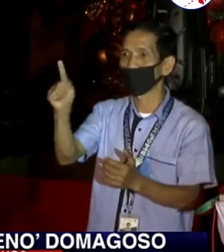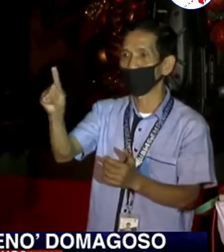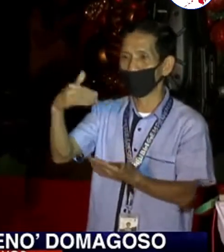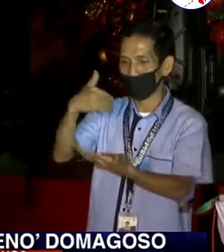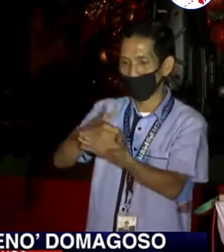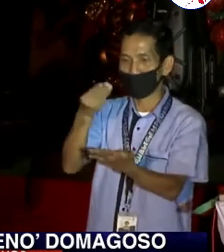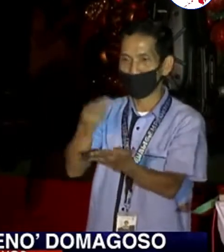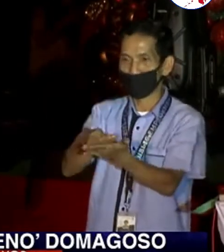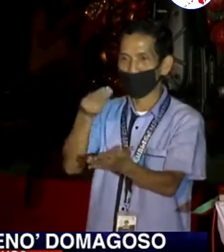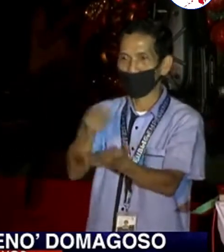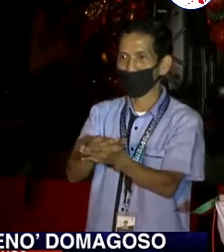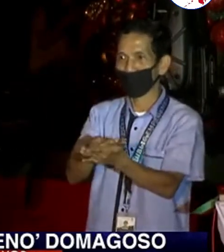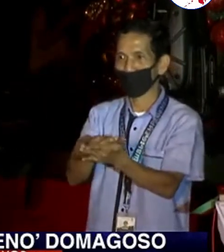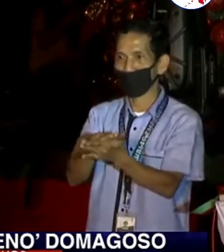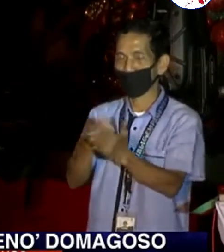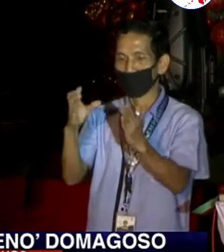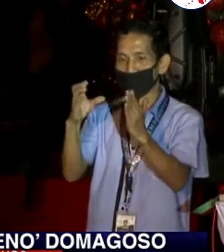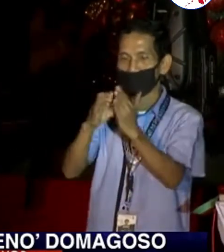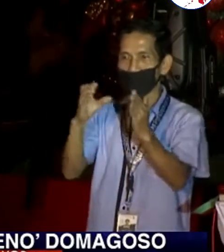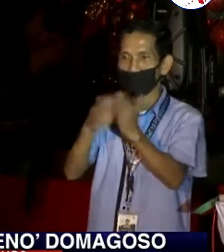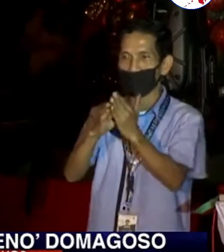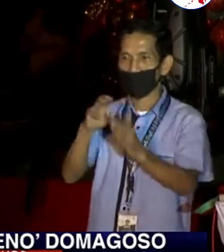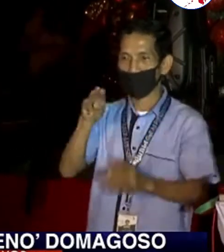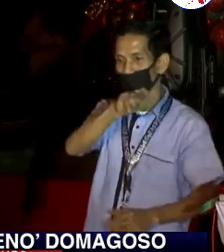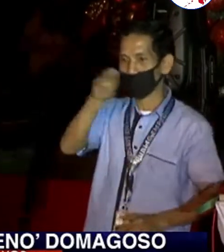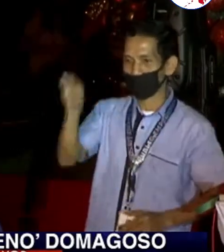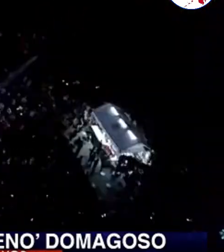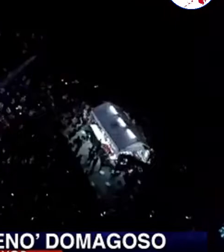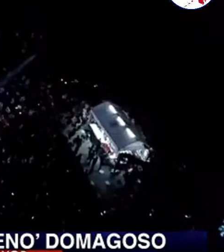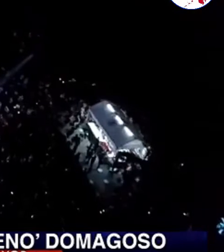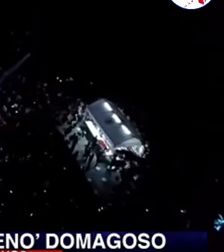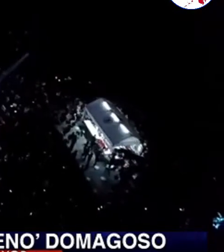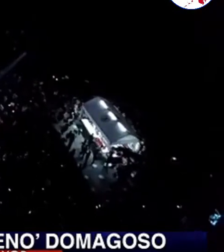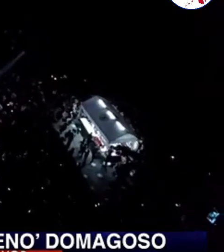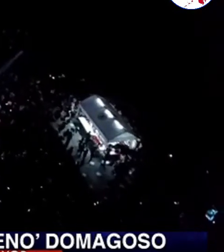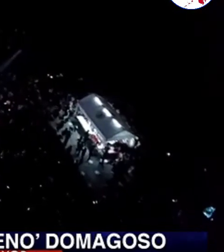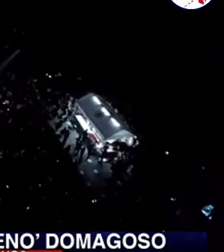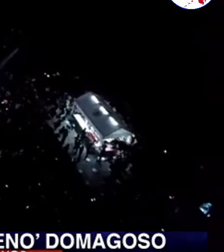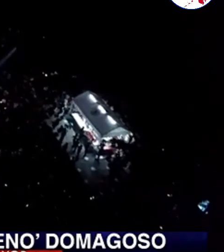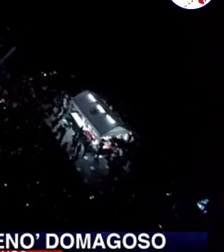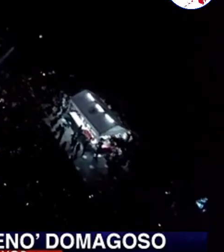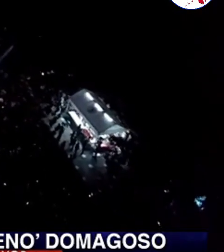2021 budget ng City of Manila.